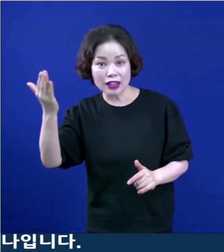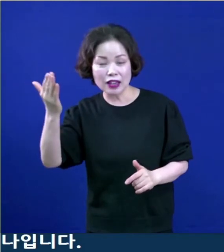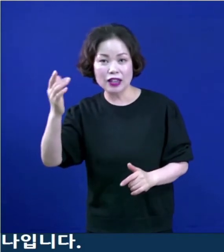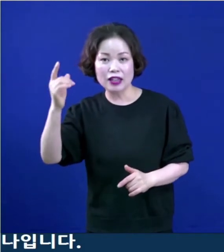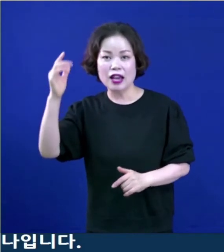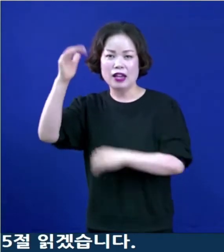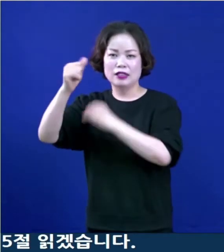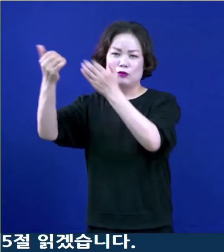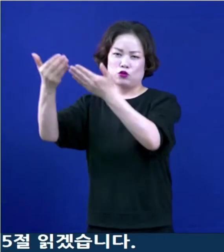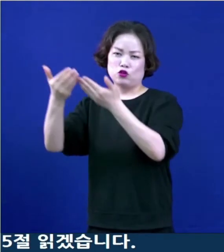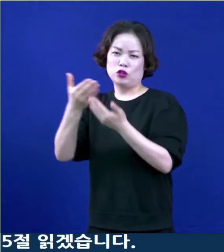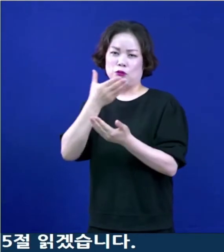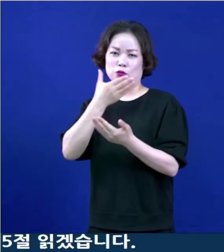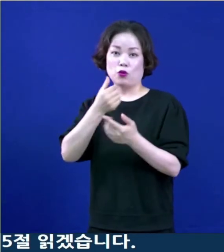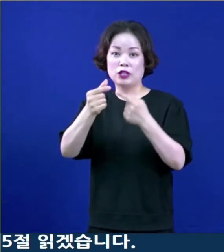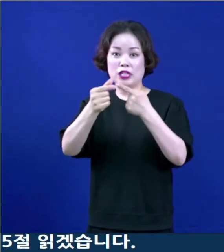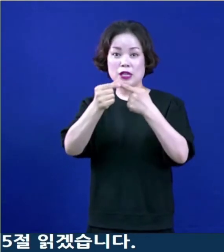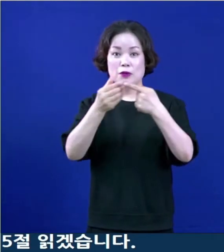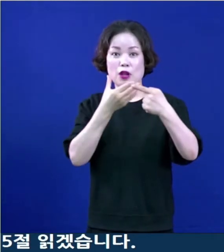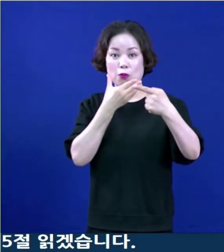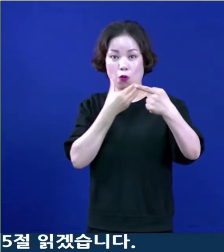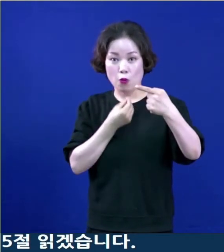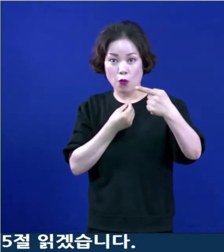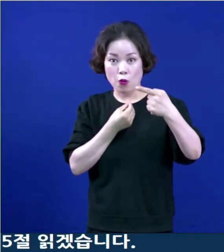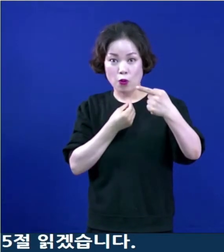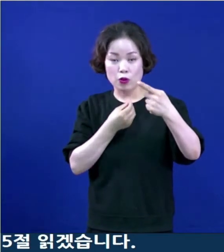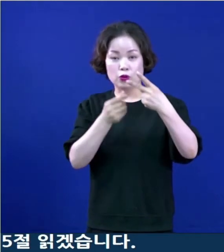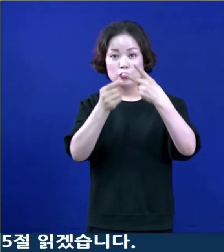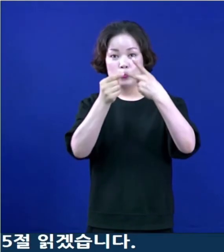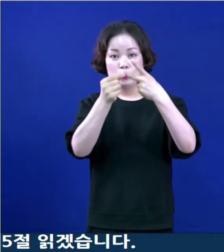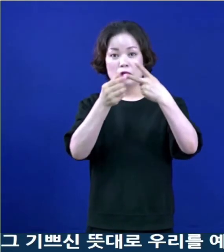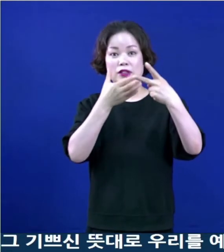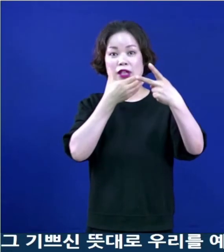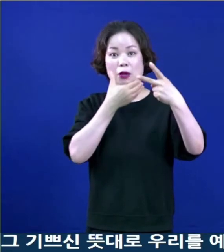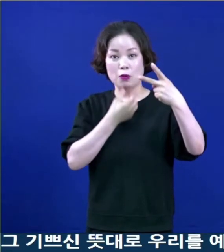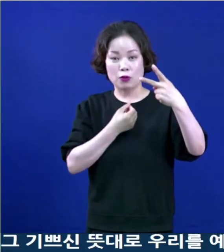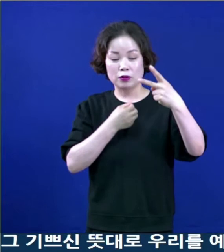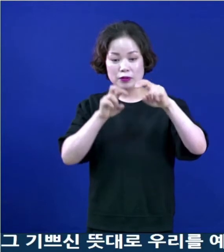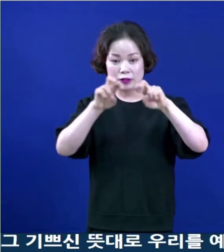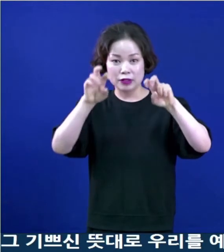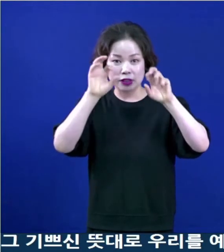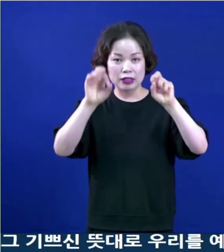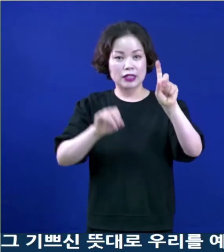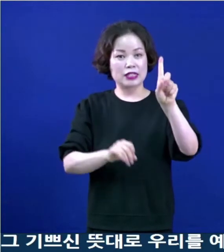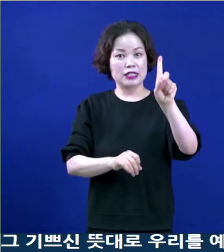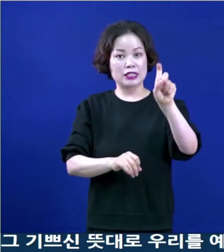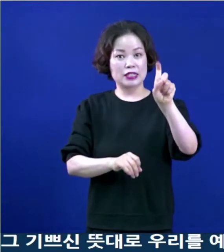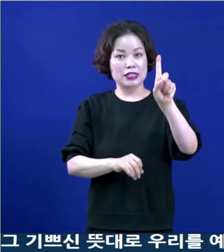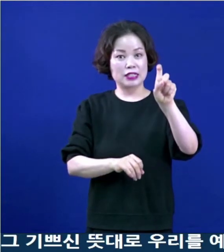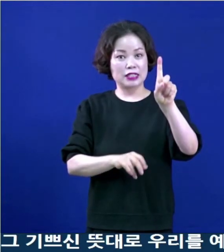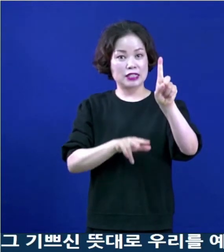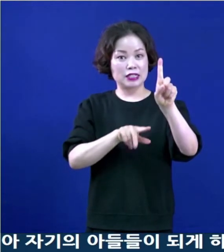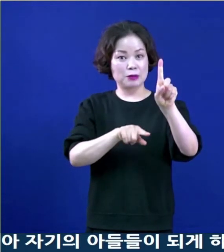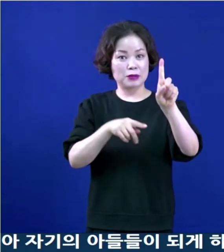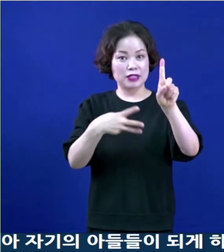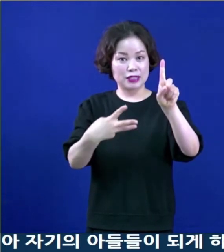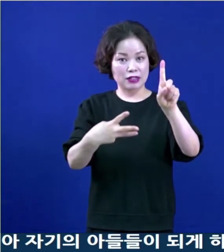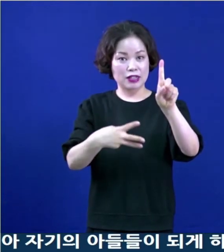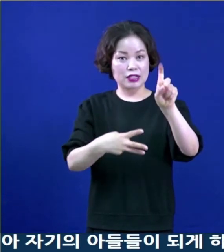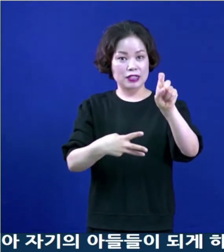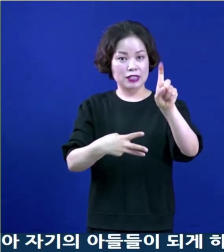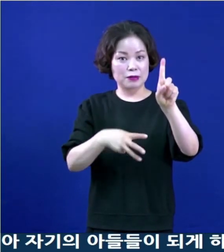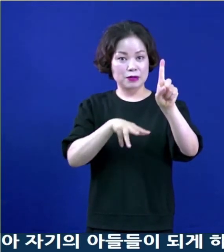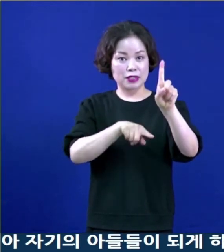천복의 1번 복입니다. 두 번째 복을 살펴보면 11절에 나오게 되는데, 자 11절 같이